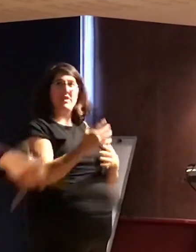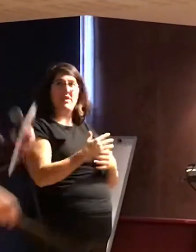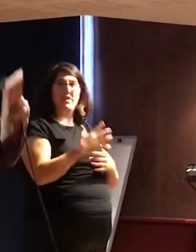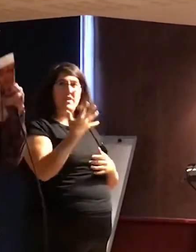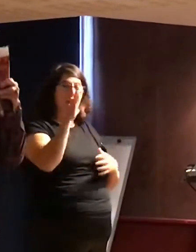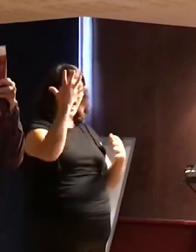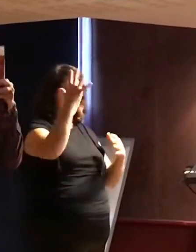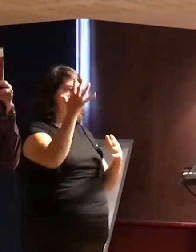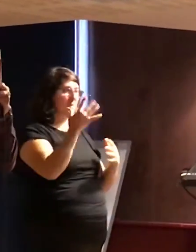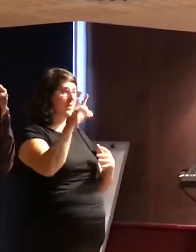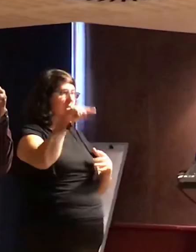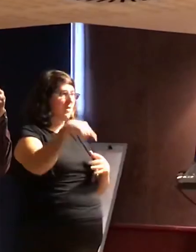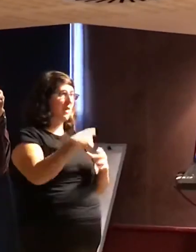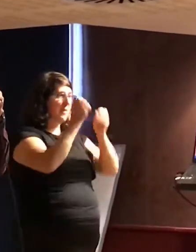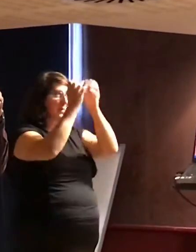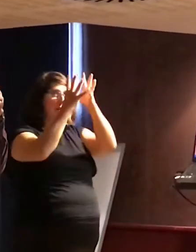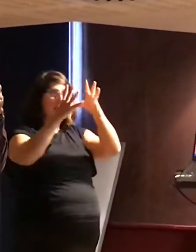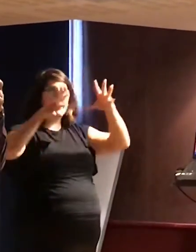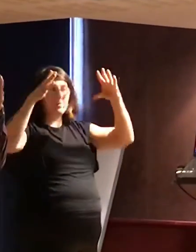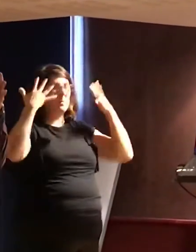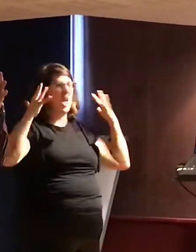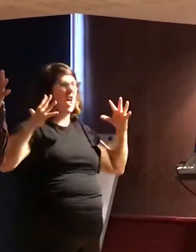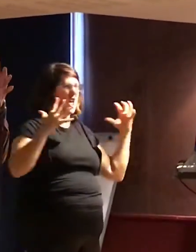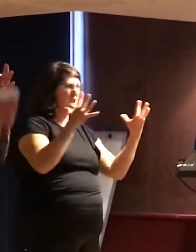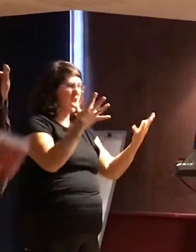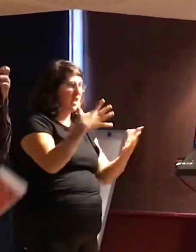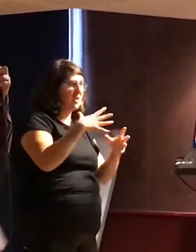Zuhaitzetatik. Eta ametsen baso